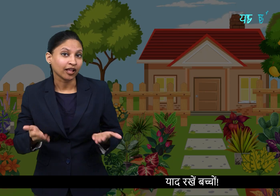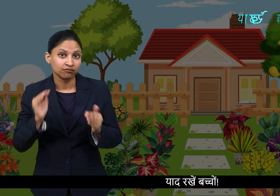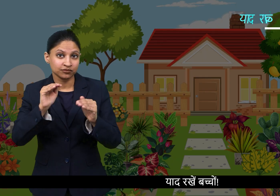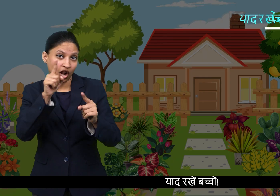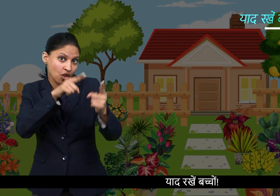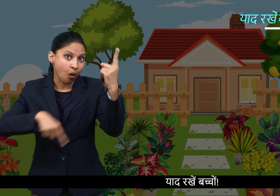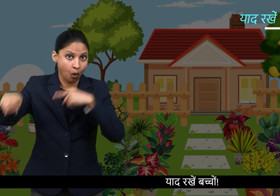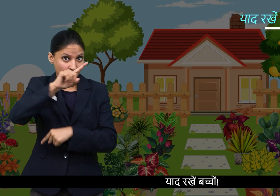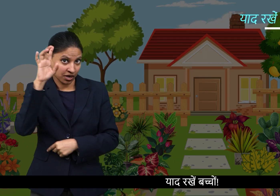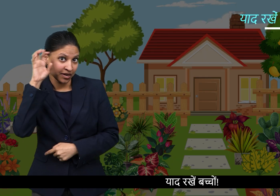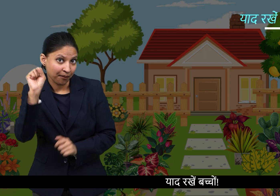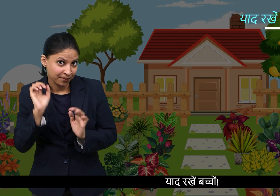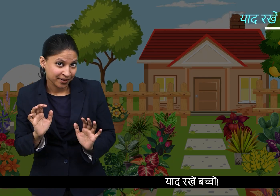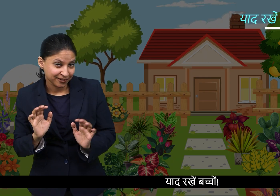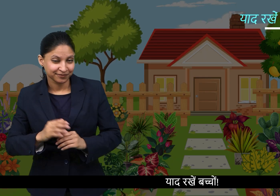याद रखें बच्चों,